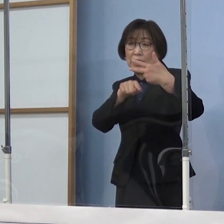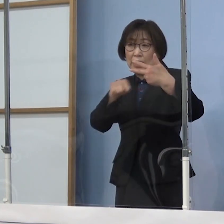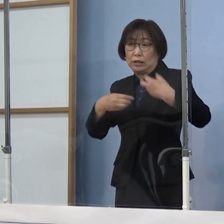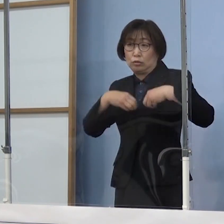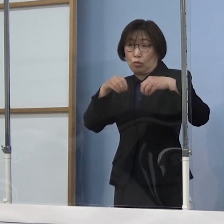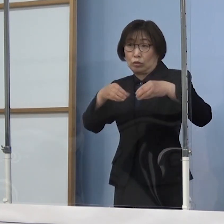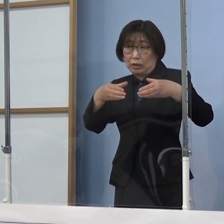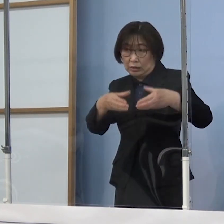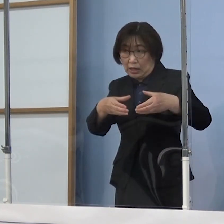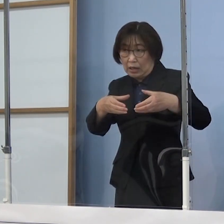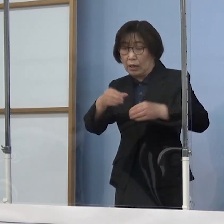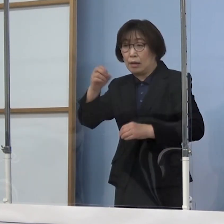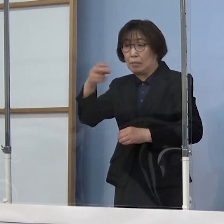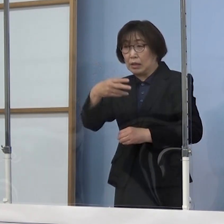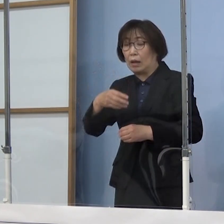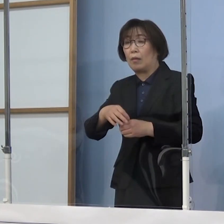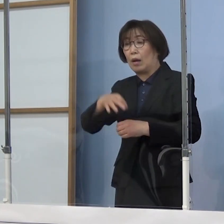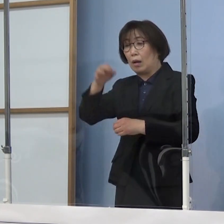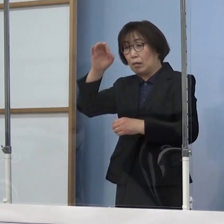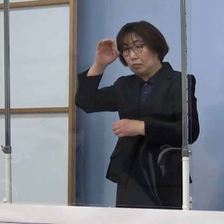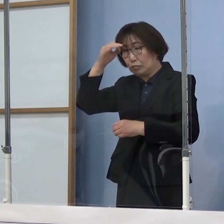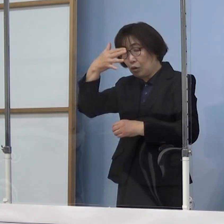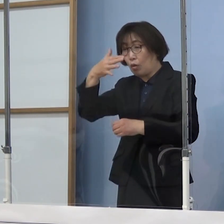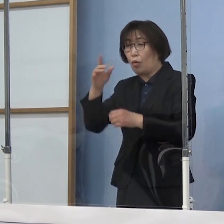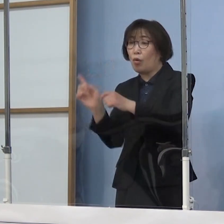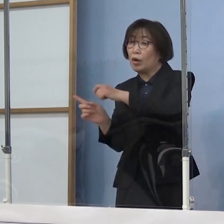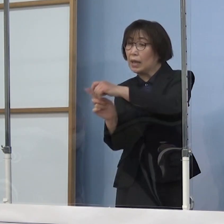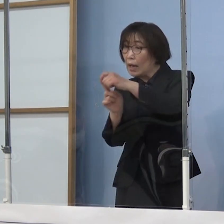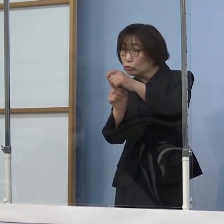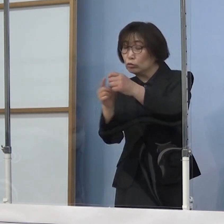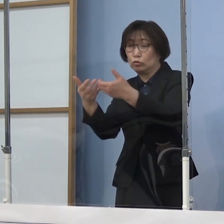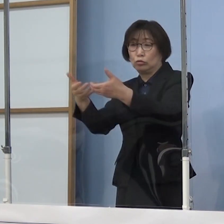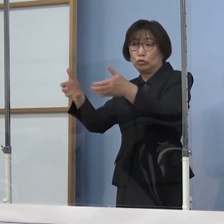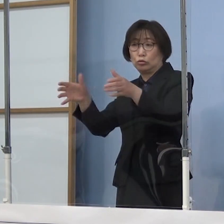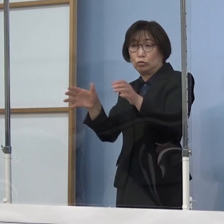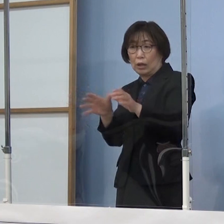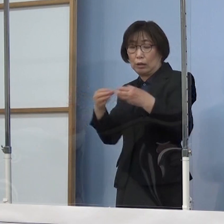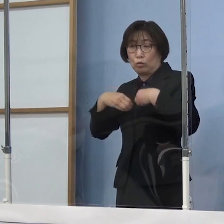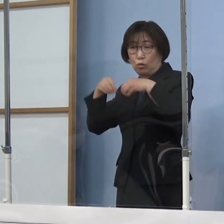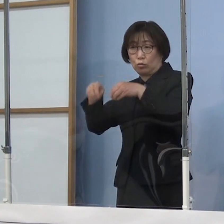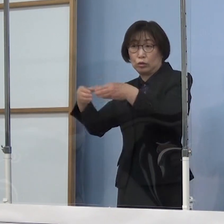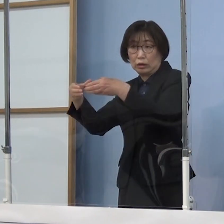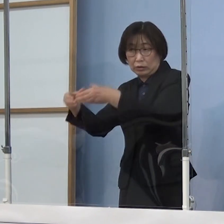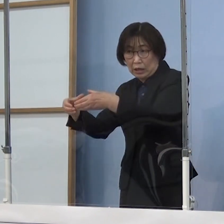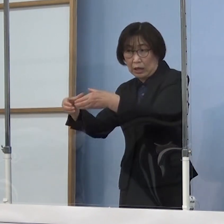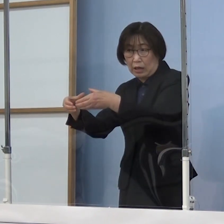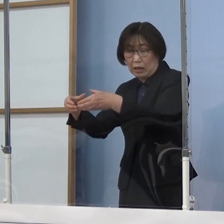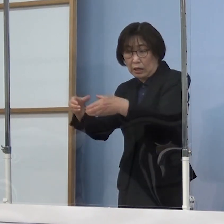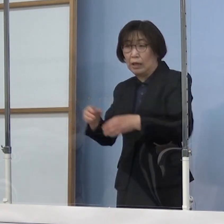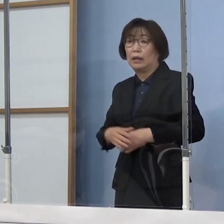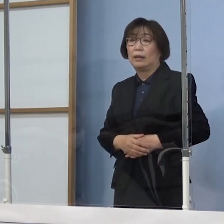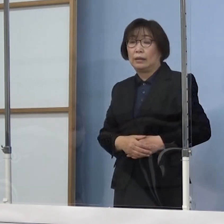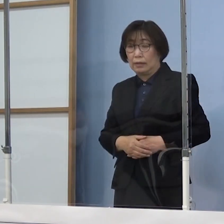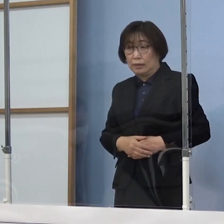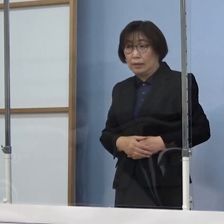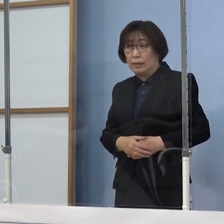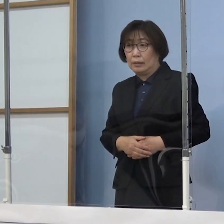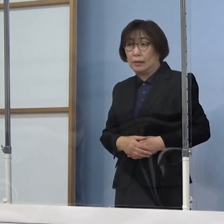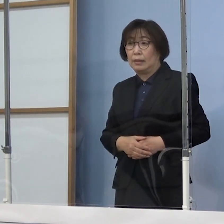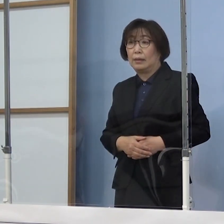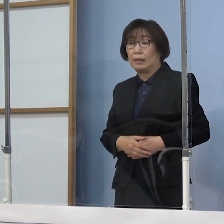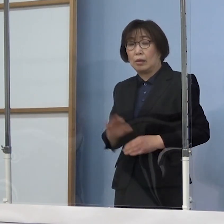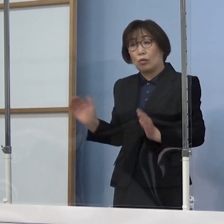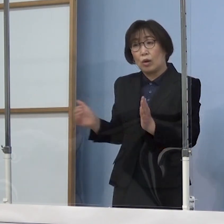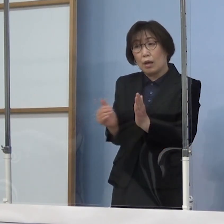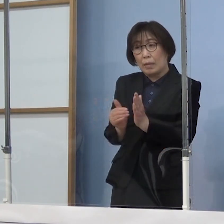さらにはプロ野球、その球団におけるクラスター、こうした形で、なんとこ